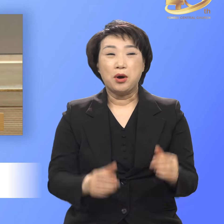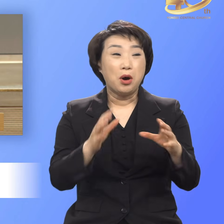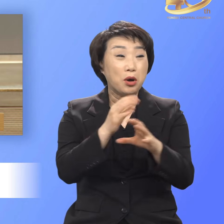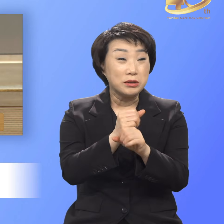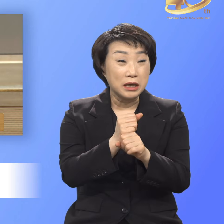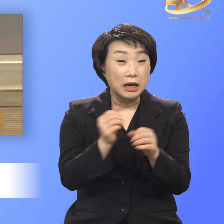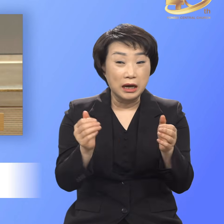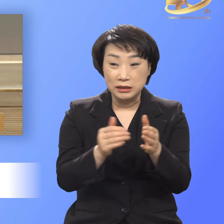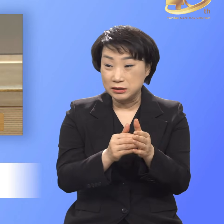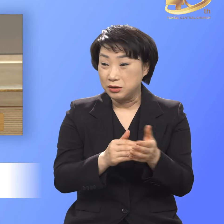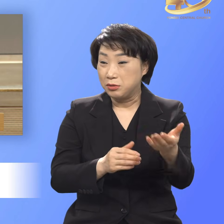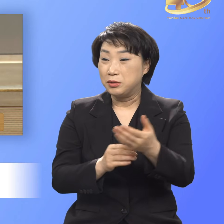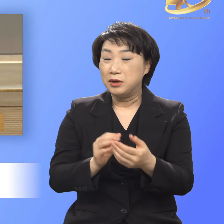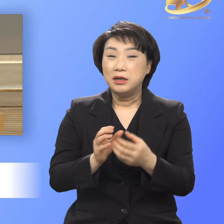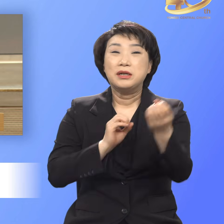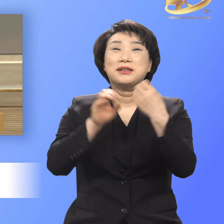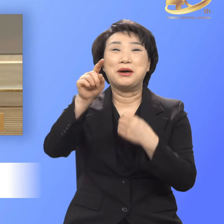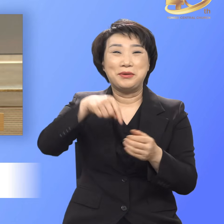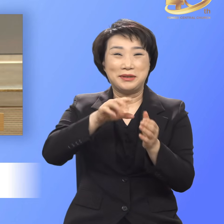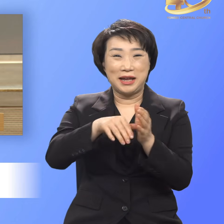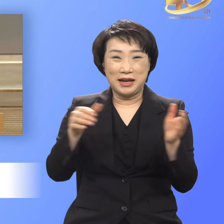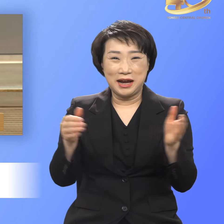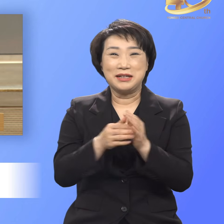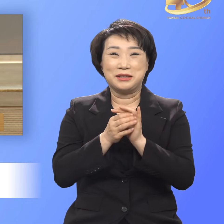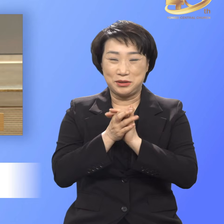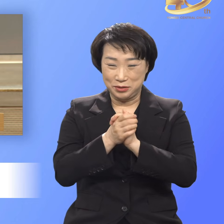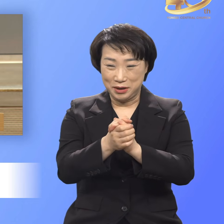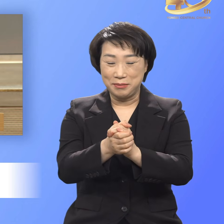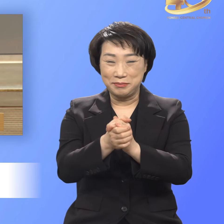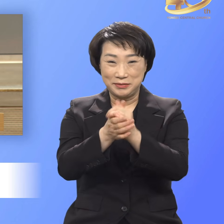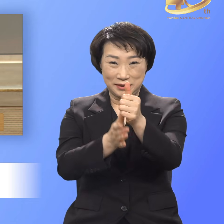언제까지? 될 때까지.